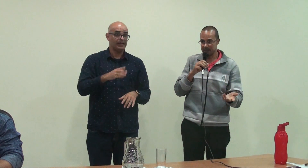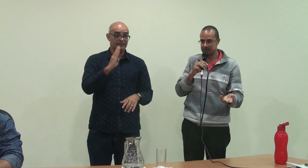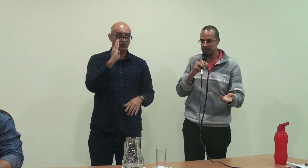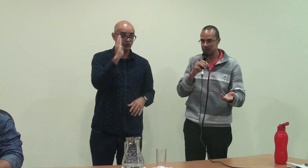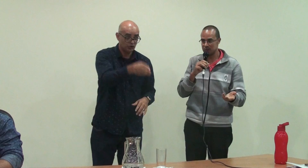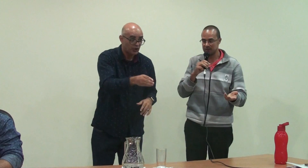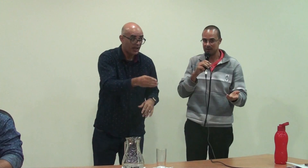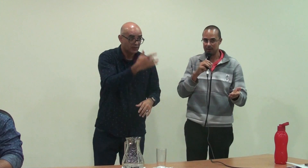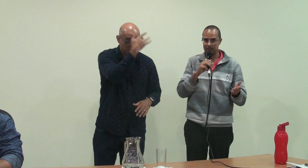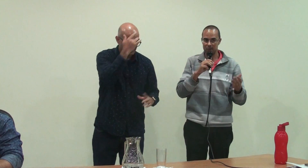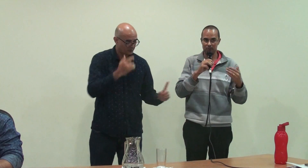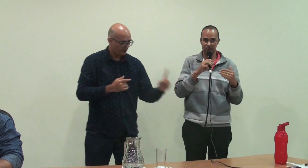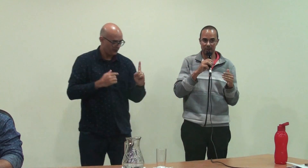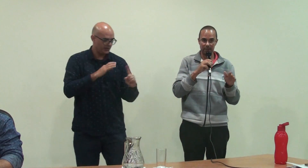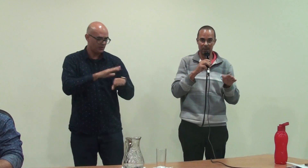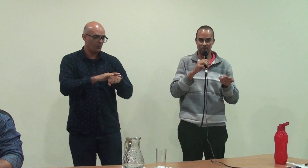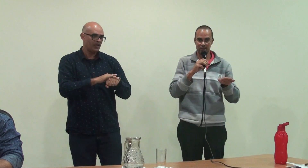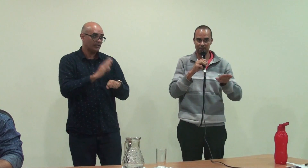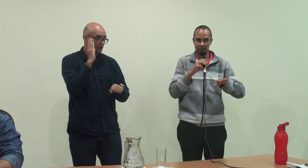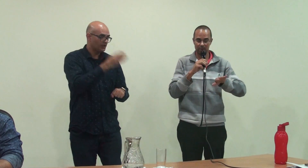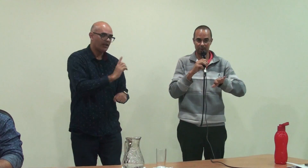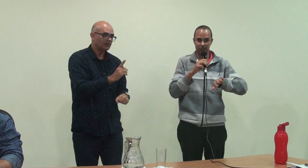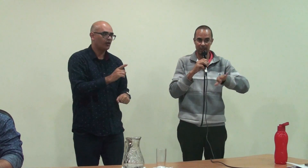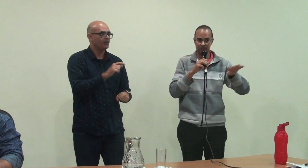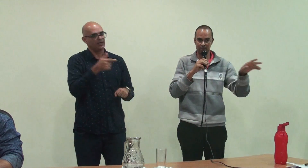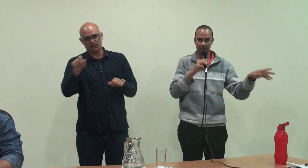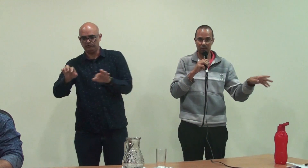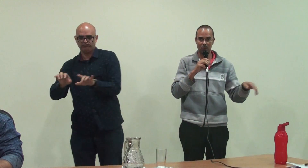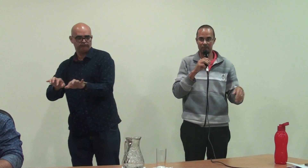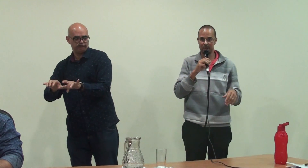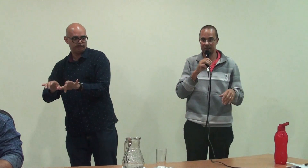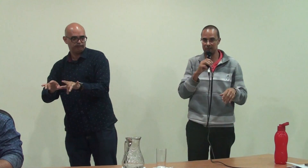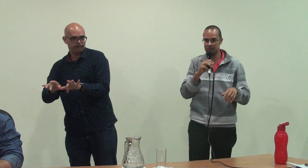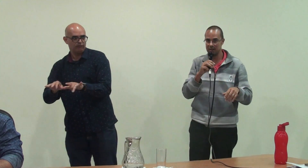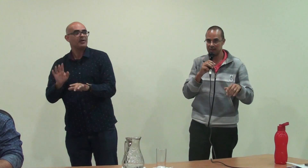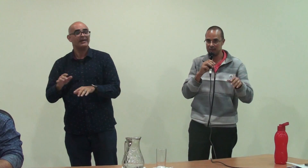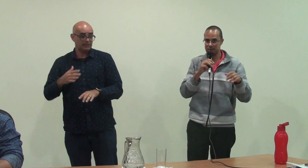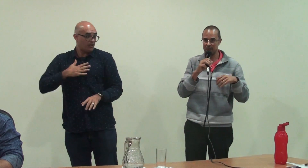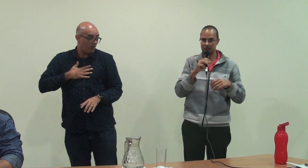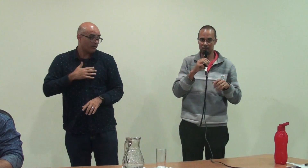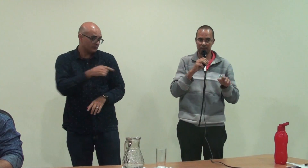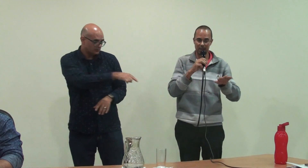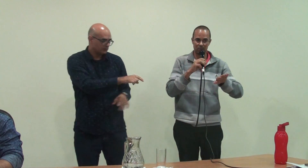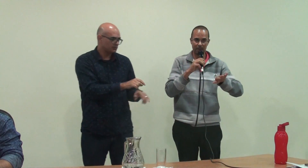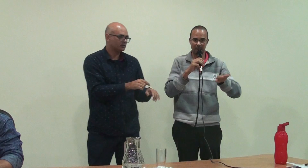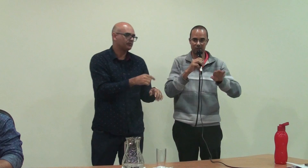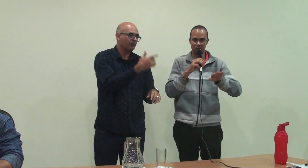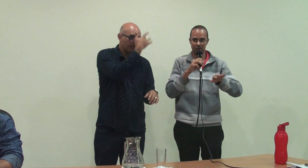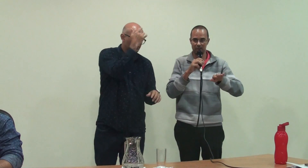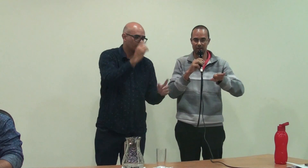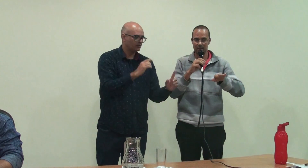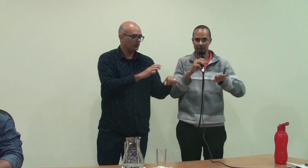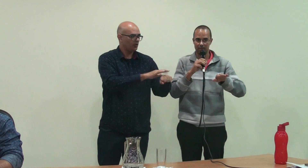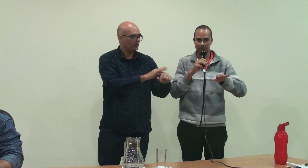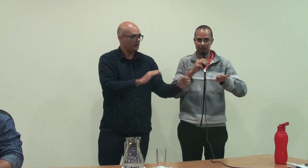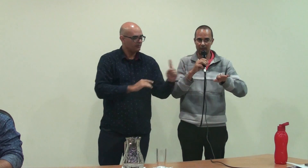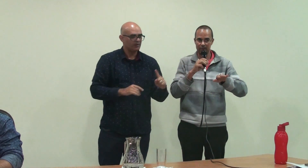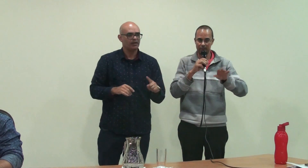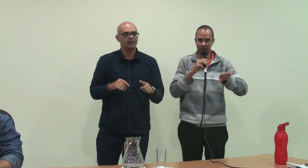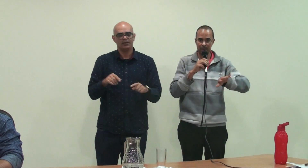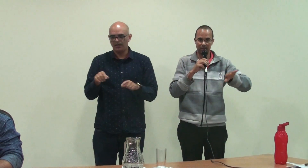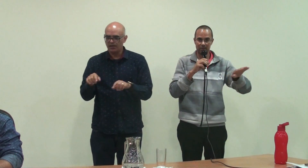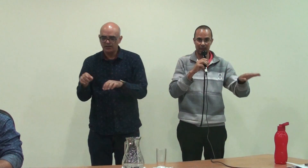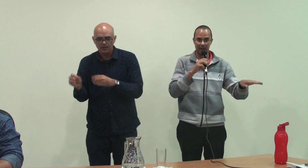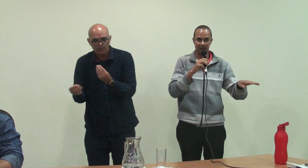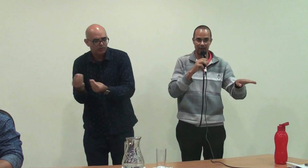diretamente com o paciente, mas o meu serviço está totalmente relacionado com o paciente, já que eu faço a parte